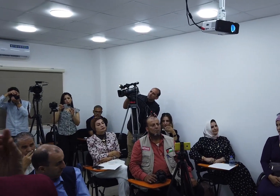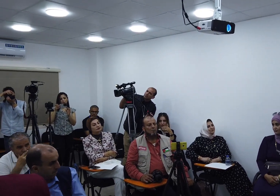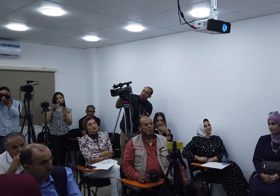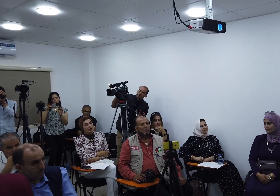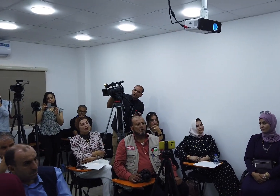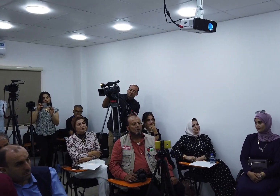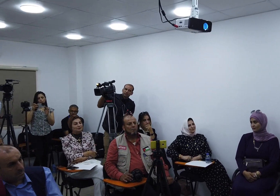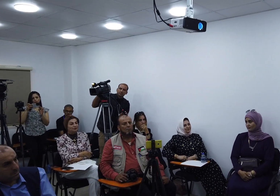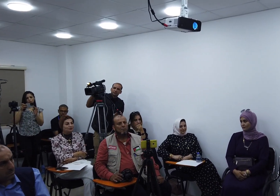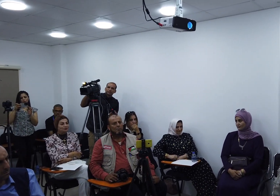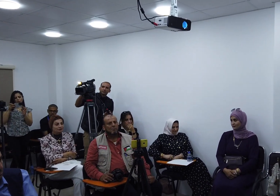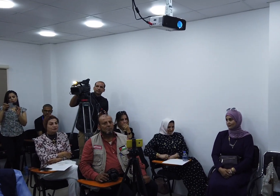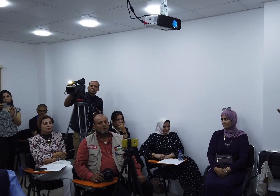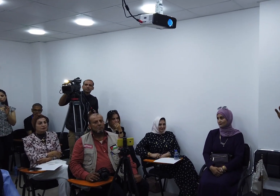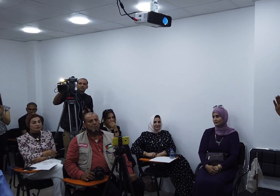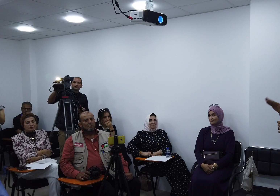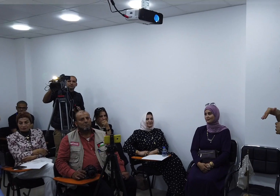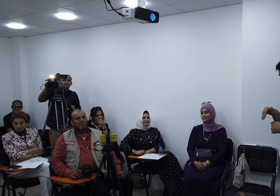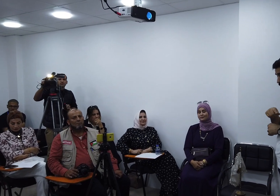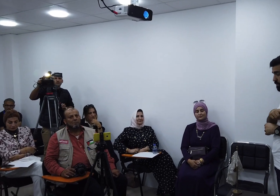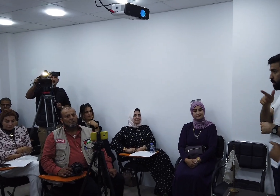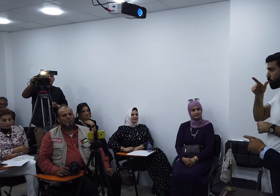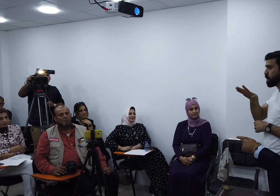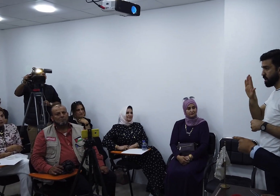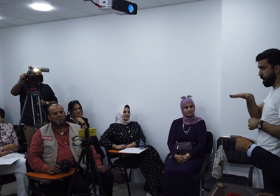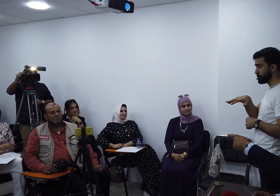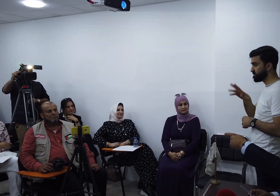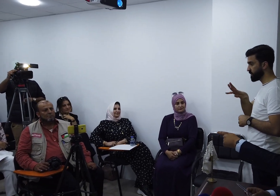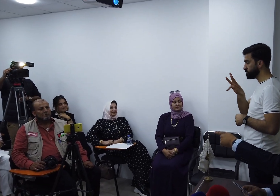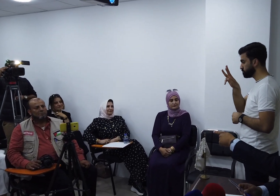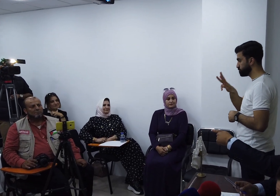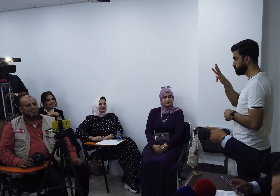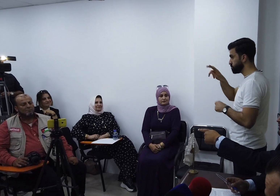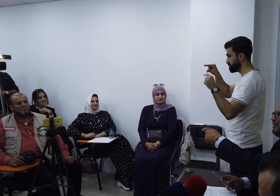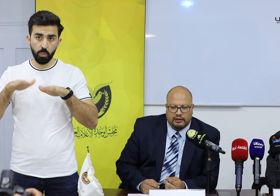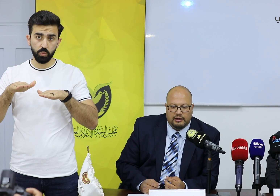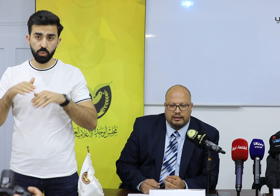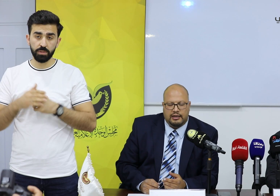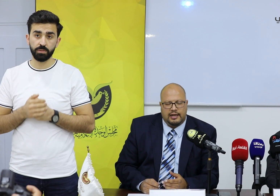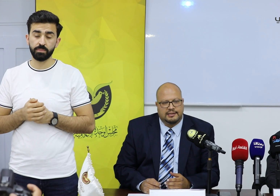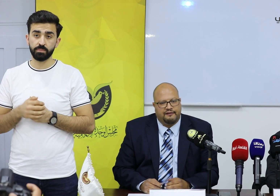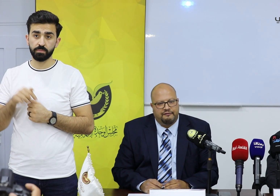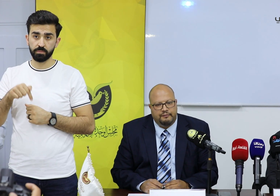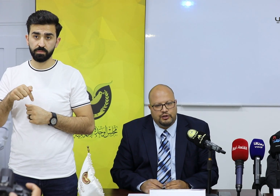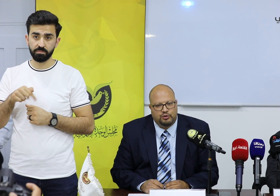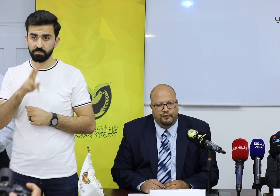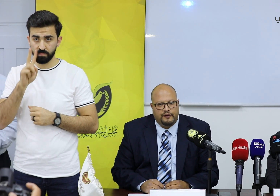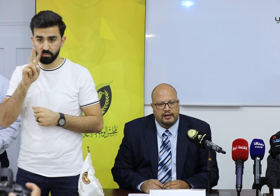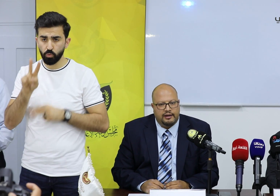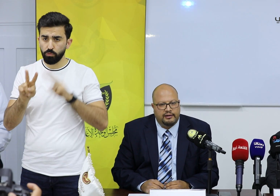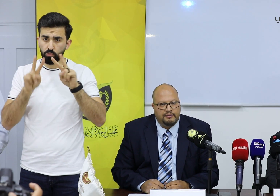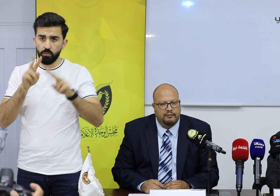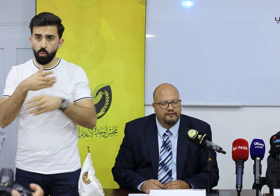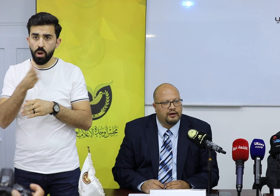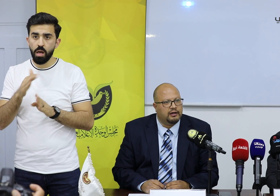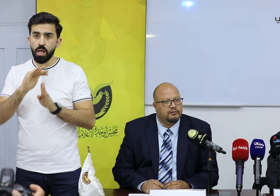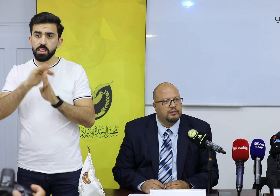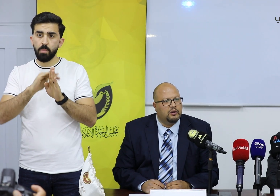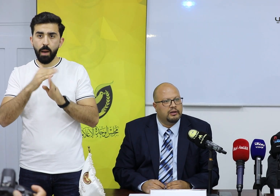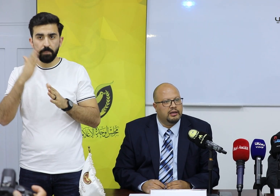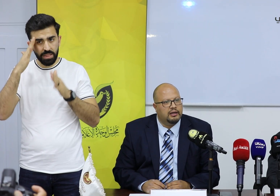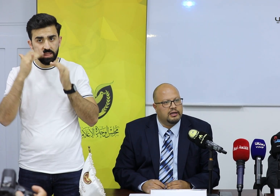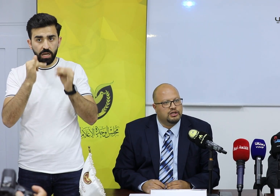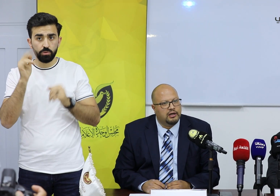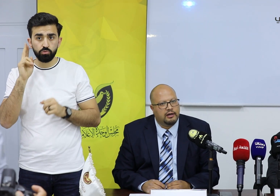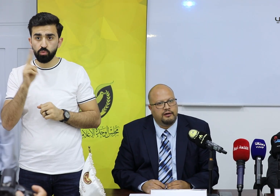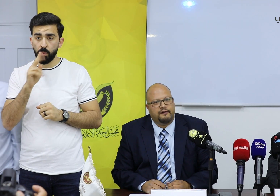يعني استراتيجية أنا بعتبرها بالنسبة لمجلس الوحدة الإعلامية وبتعيش بيناتنا. فإحنا للأسف بنشوف الاهتمام فقط